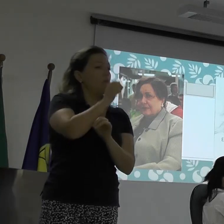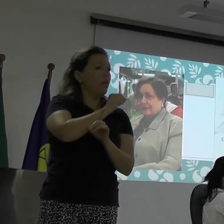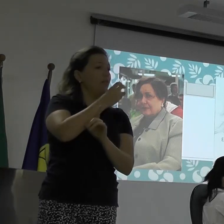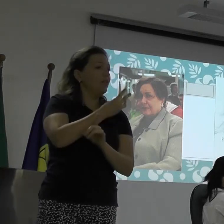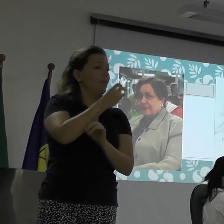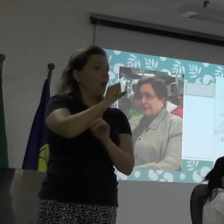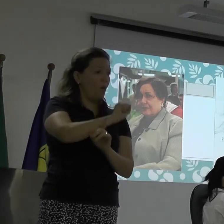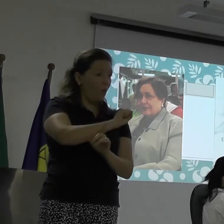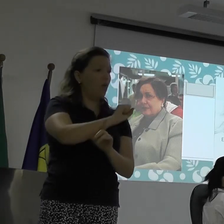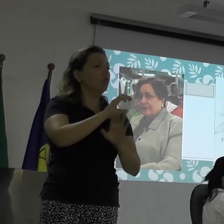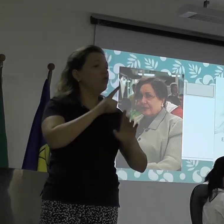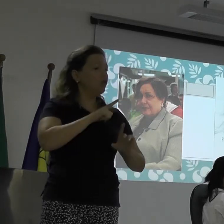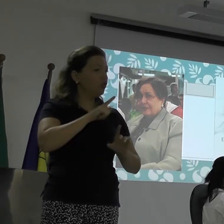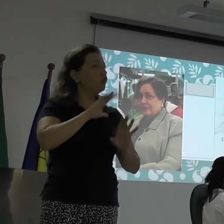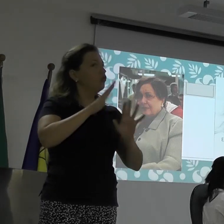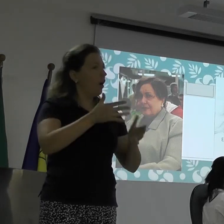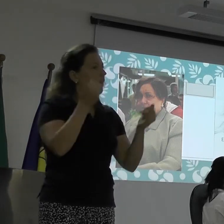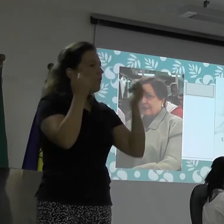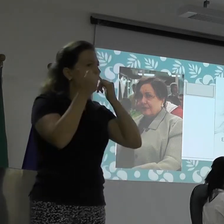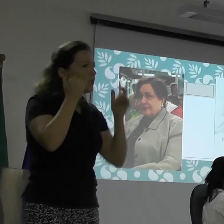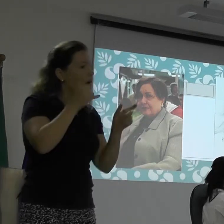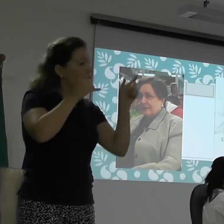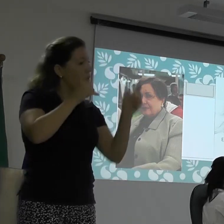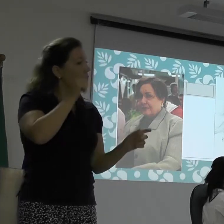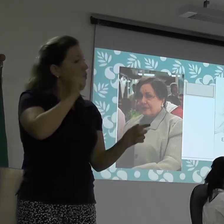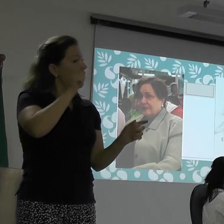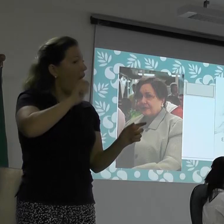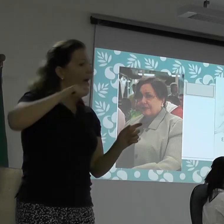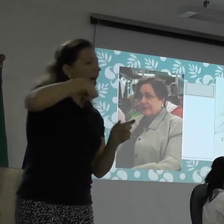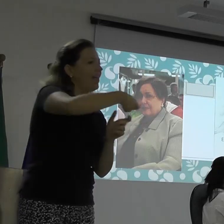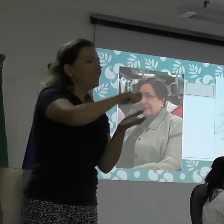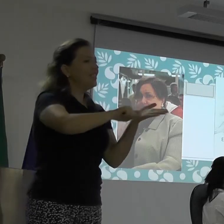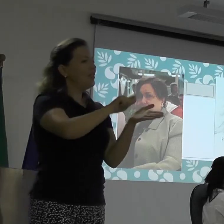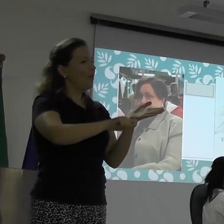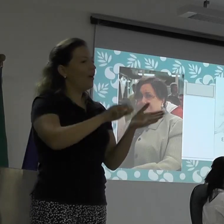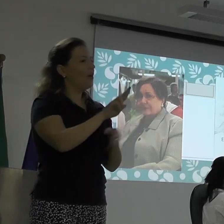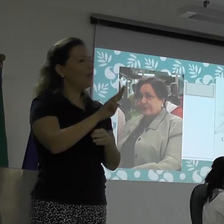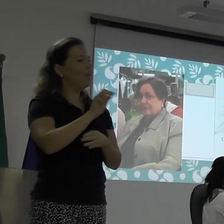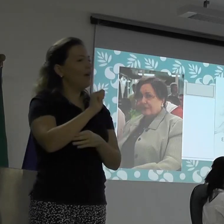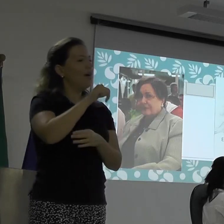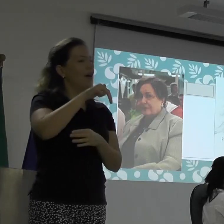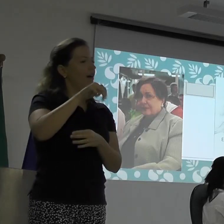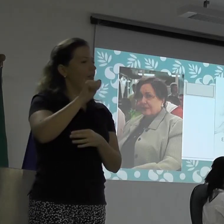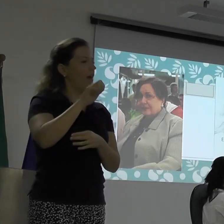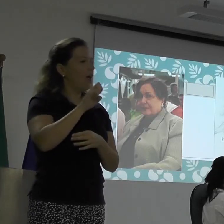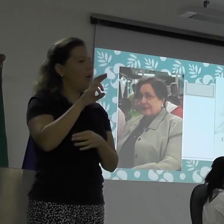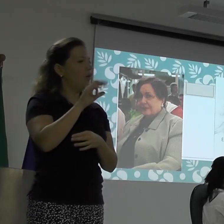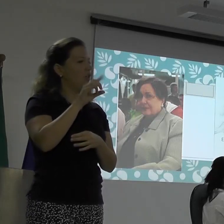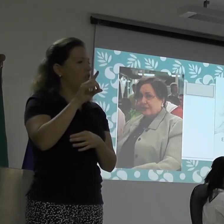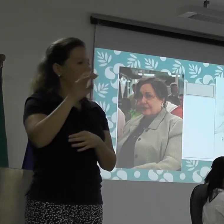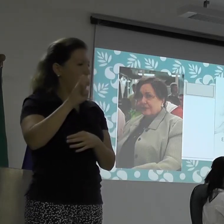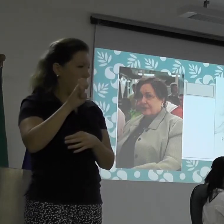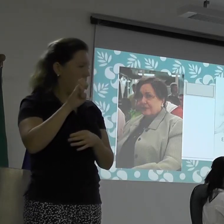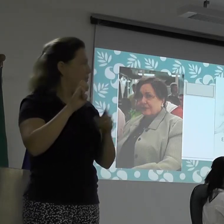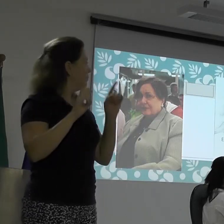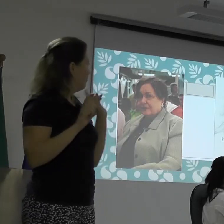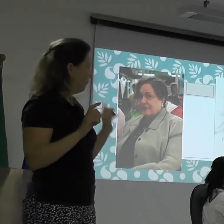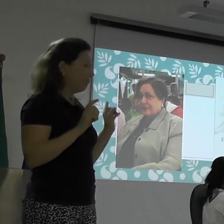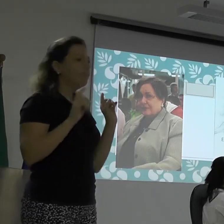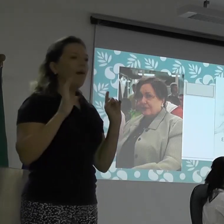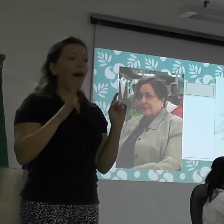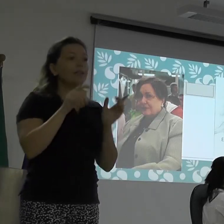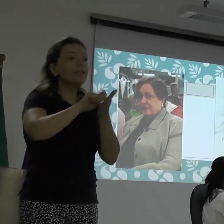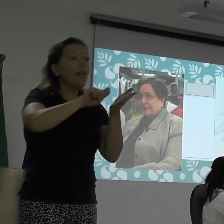1838, temos notícia de uma mulher escritora, chamada Ana Eurídice Eufrosina de Barandas,